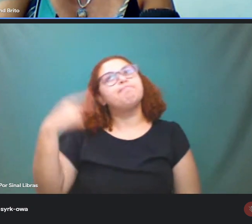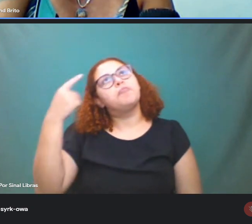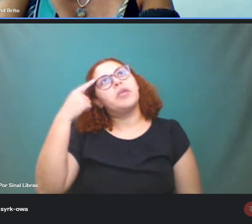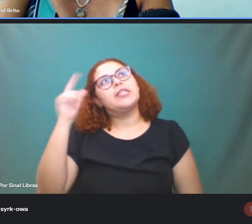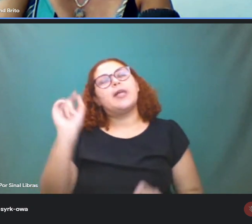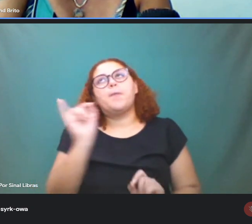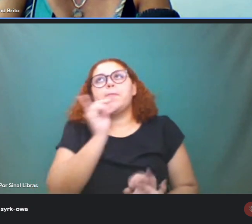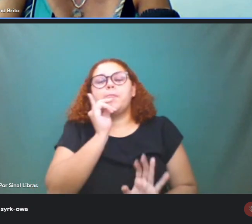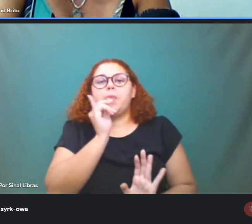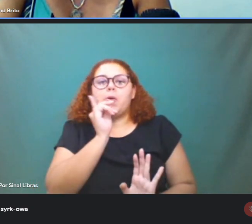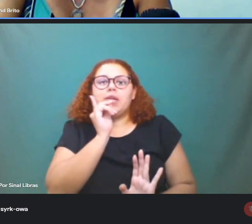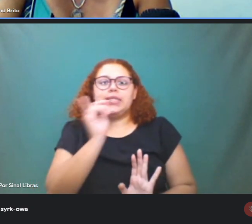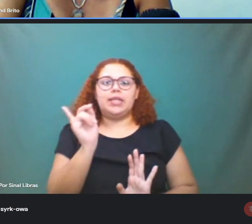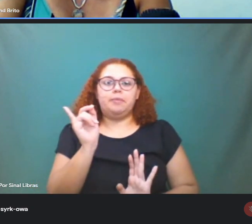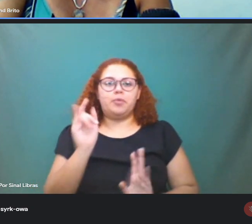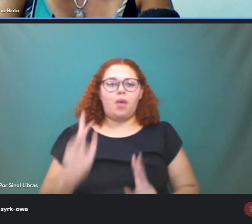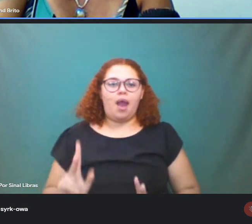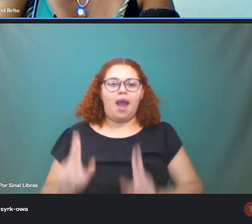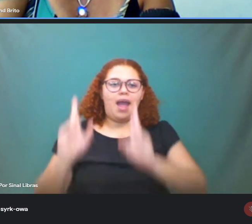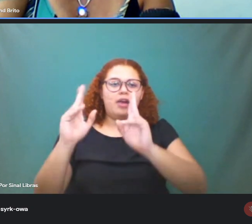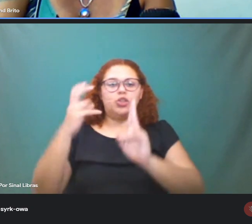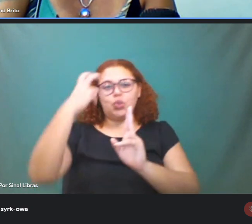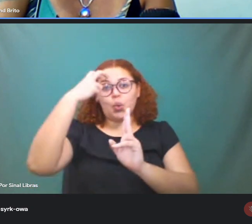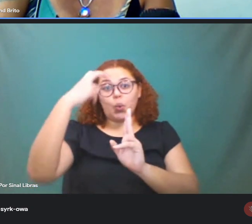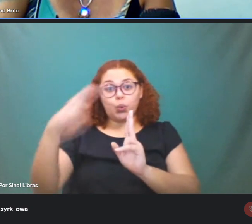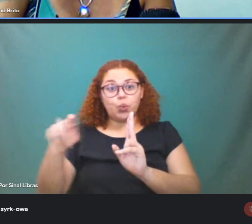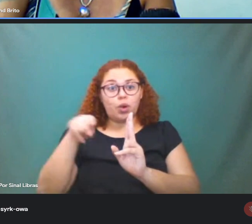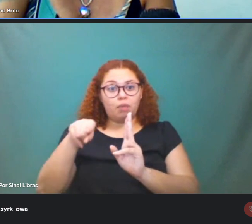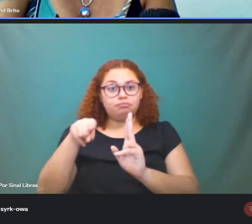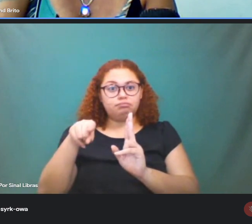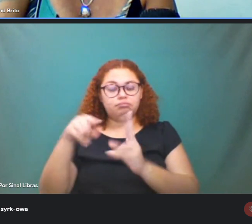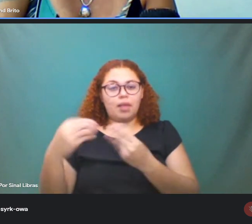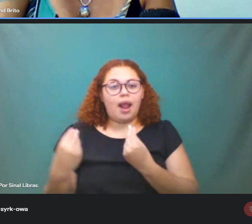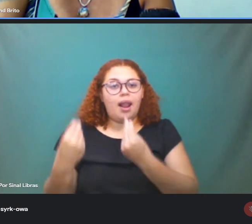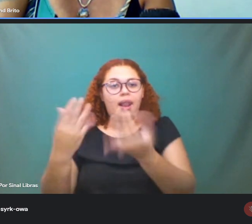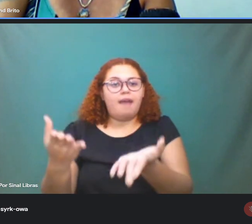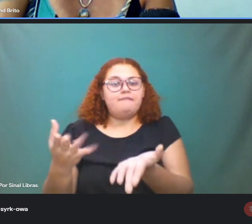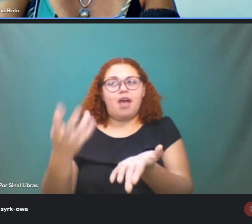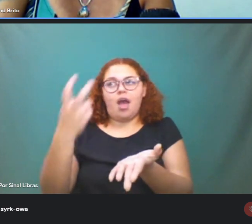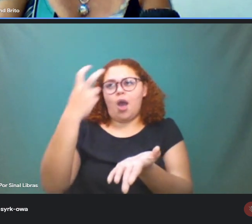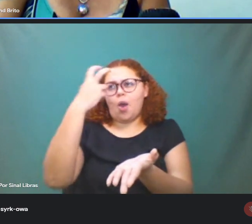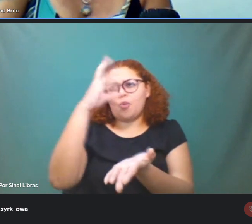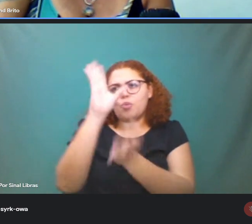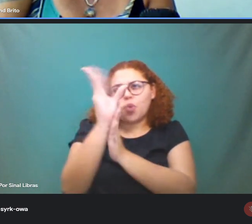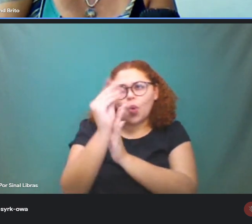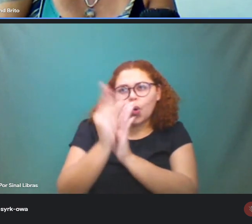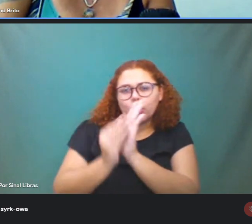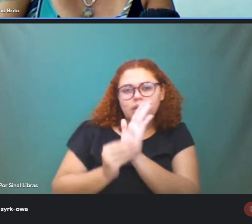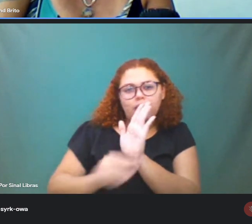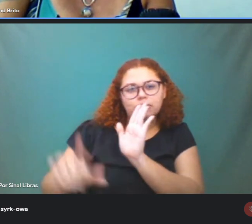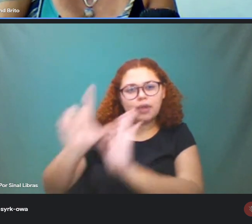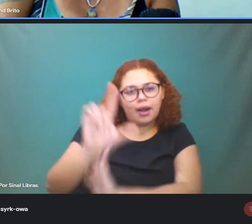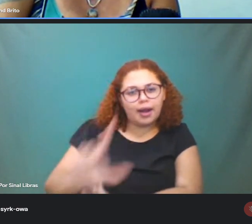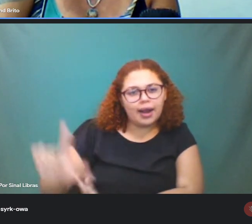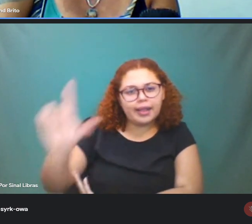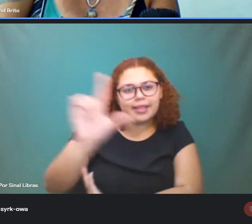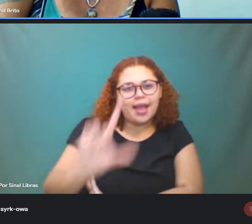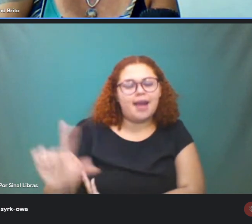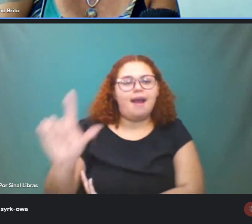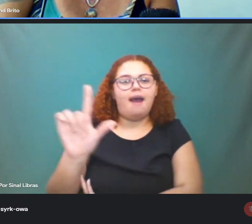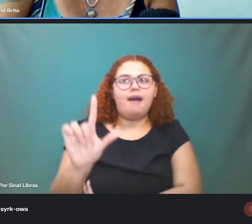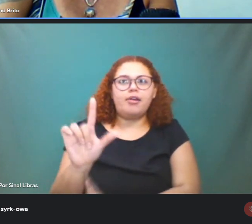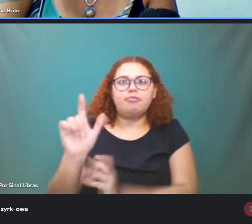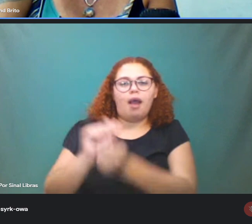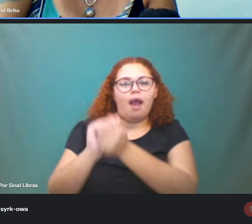programa com recorte cultural, levar esse conteúdo que é literário em formato áudio, em formato de áudio, para que